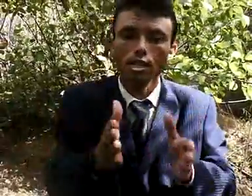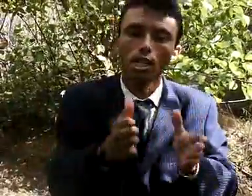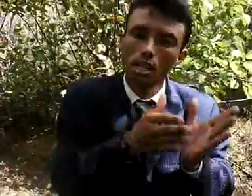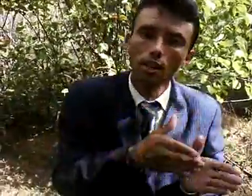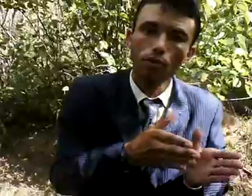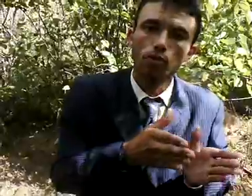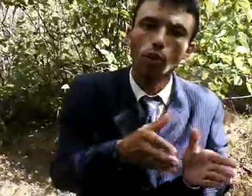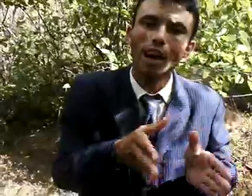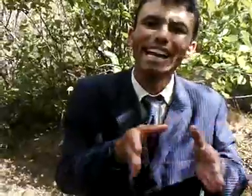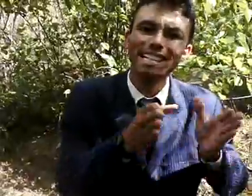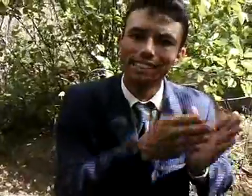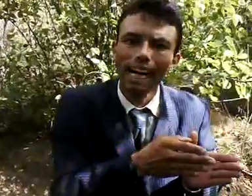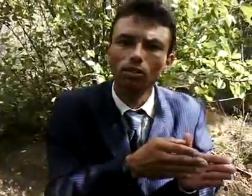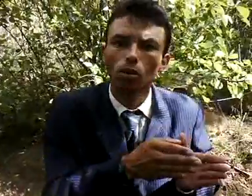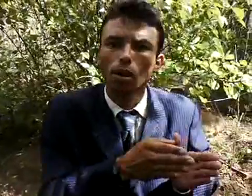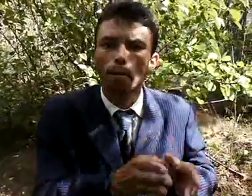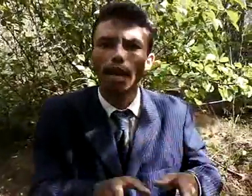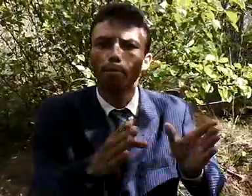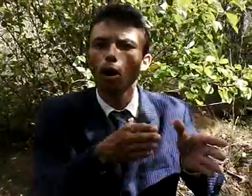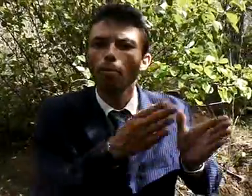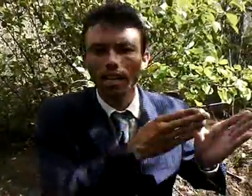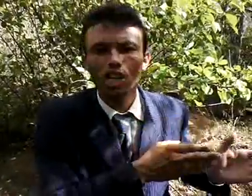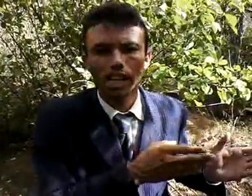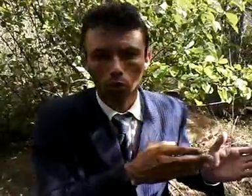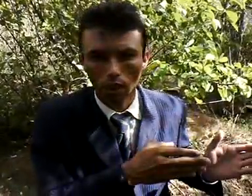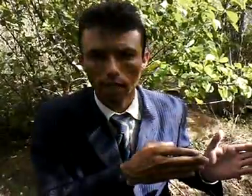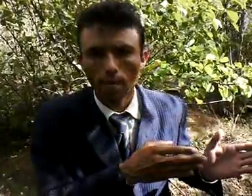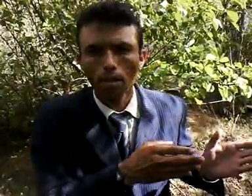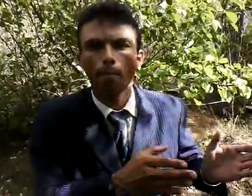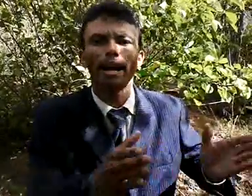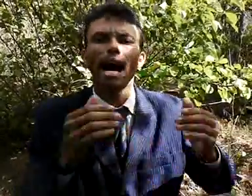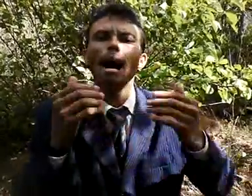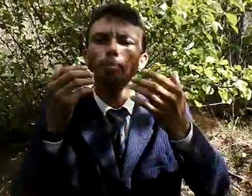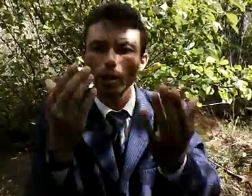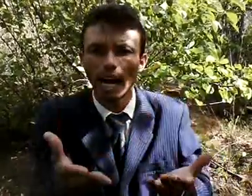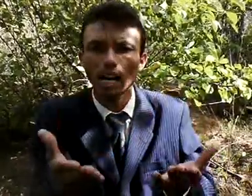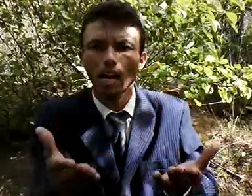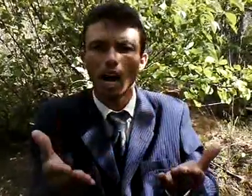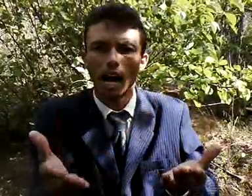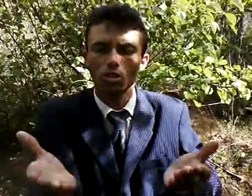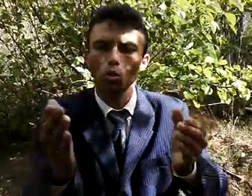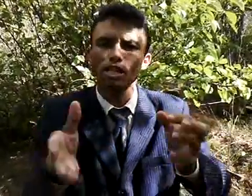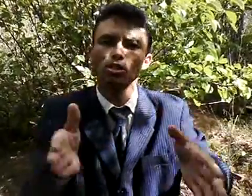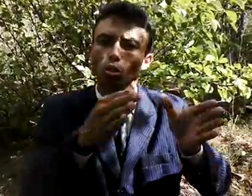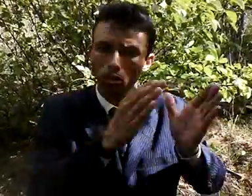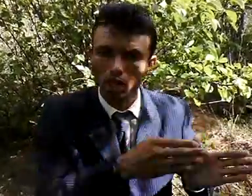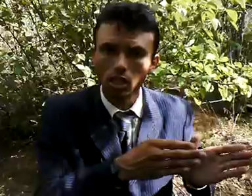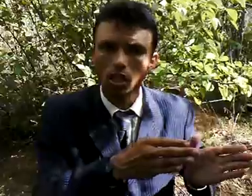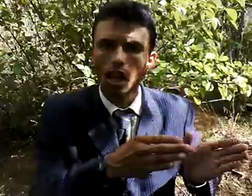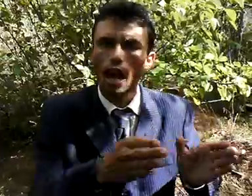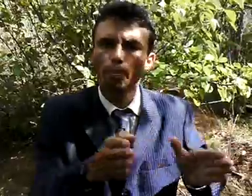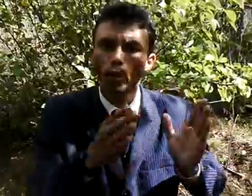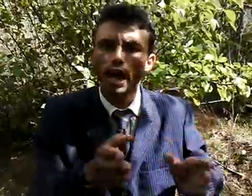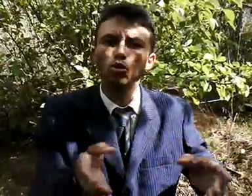Esses livros foram acrescentados pela própria Igreja Católica para apoiar as suas doutrinas, apoiar os